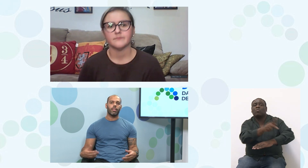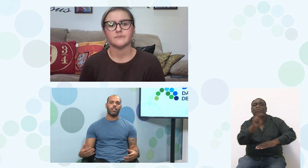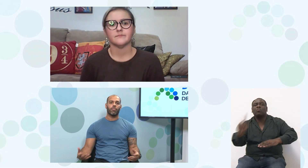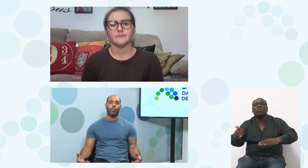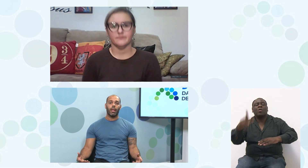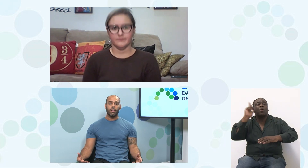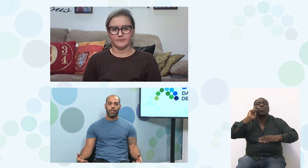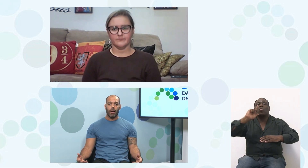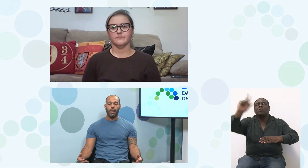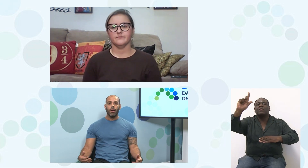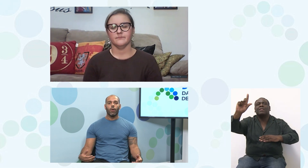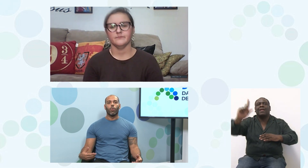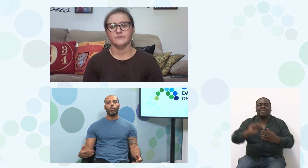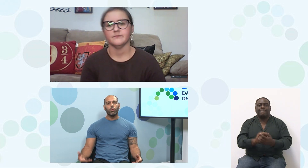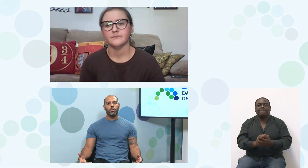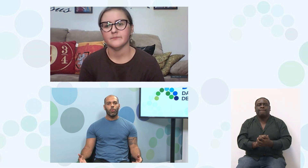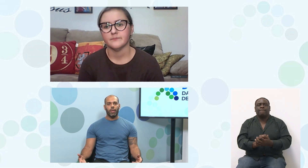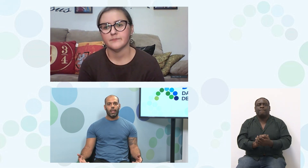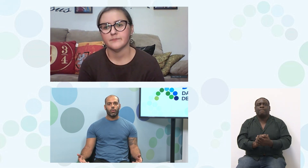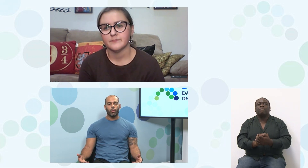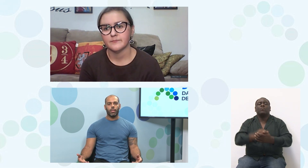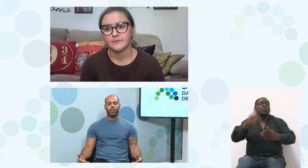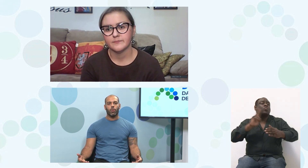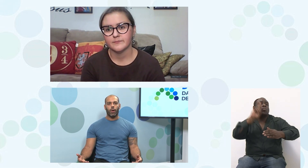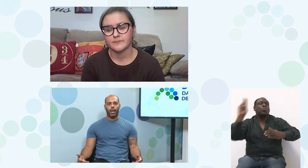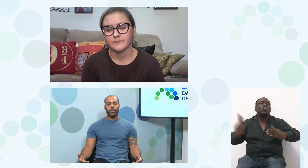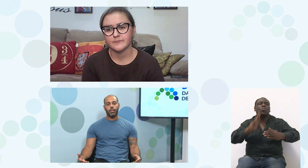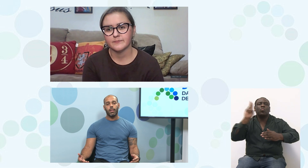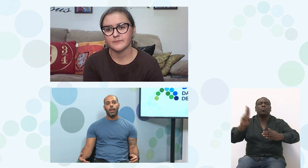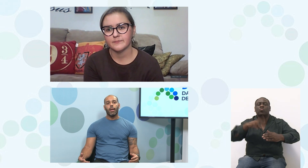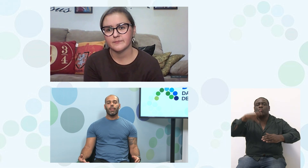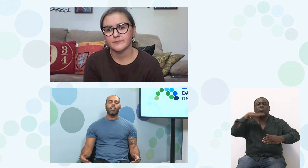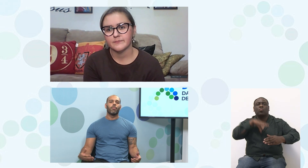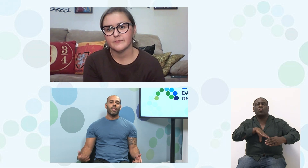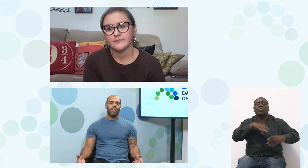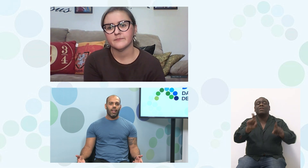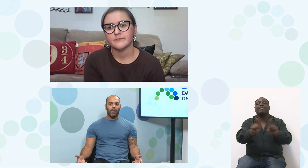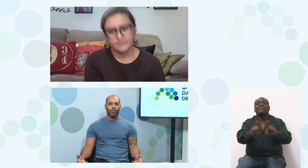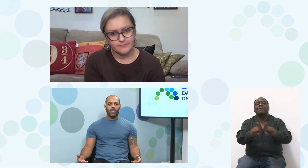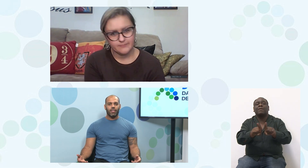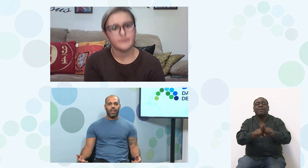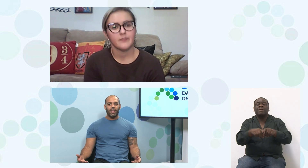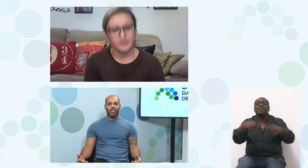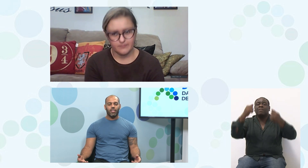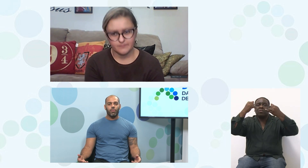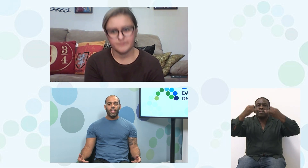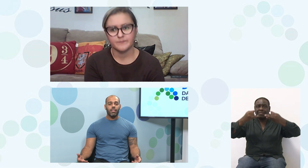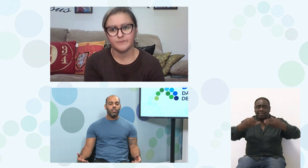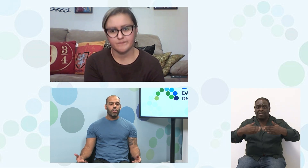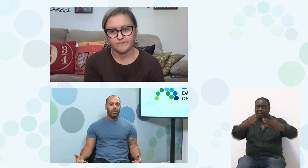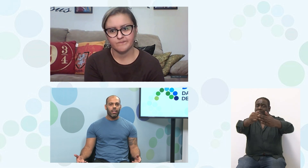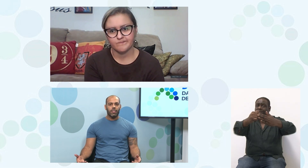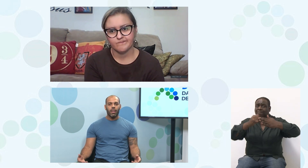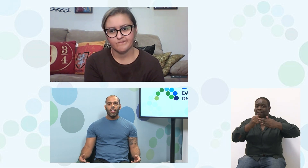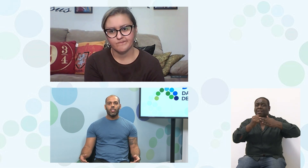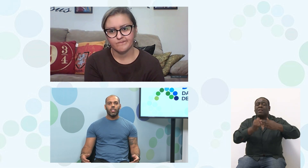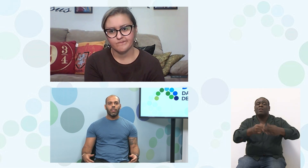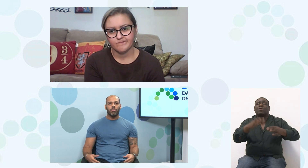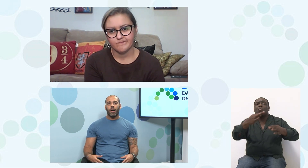comecem a se familiarizar com o uso de nomenclaturas corretas. E aí também, claro, você traz diversas dicas de